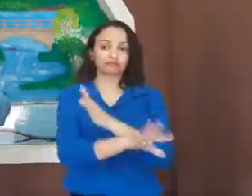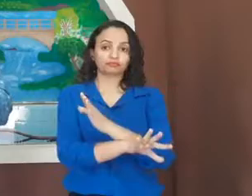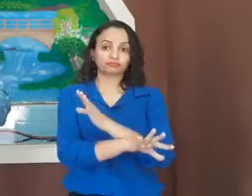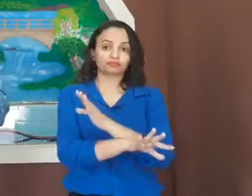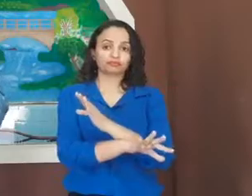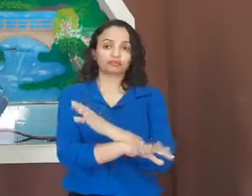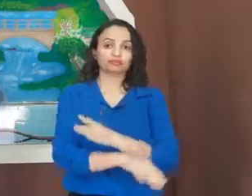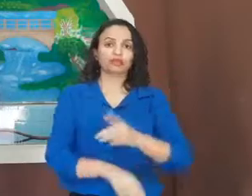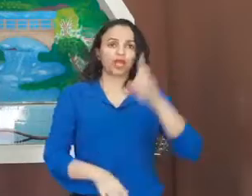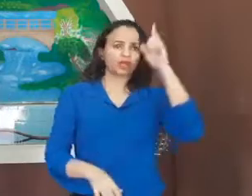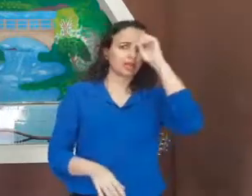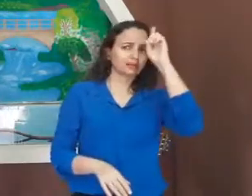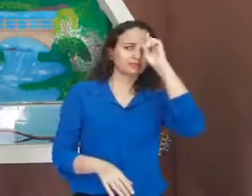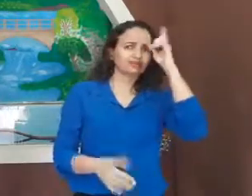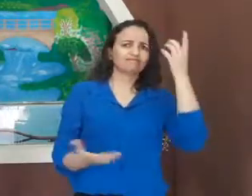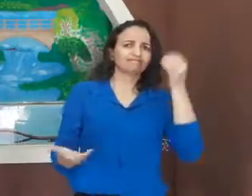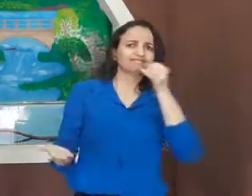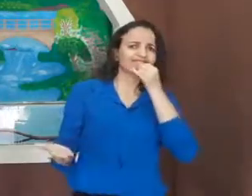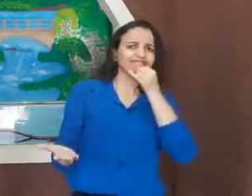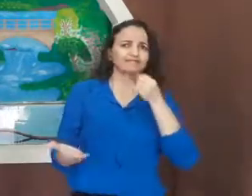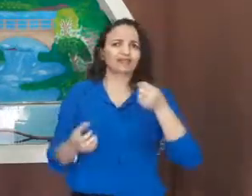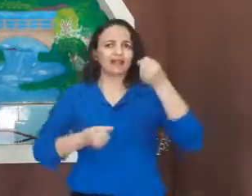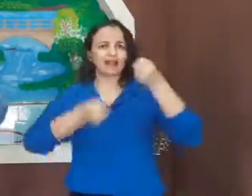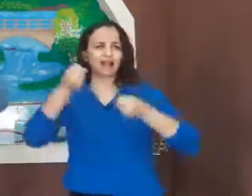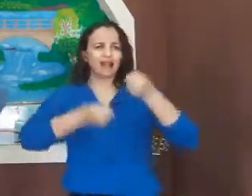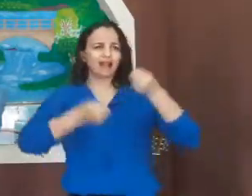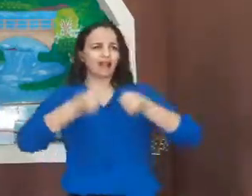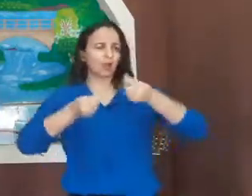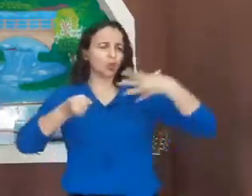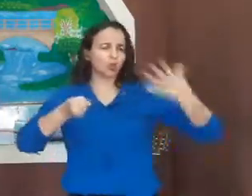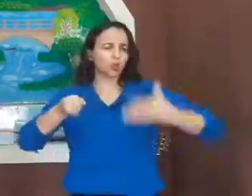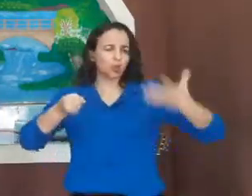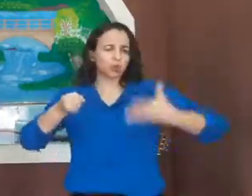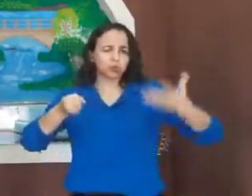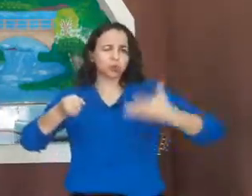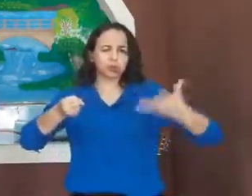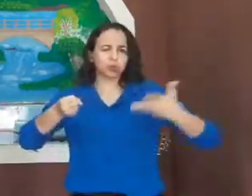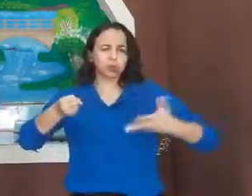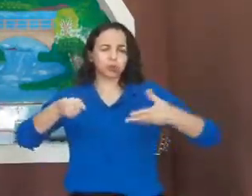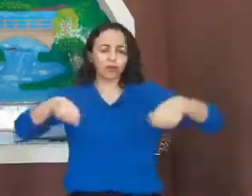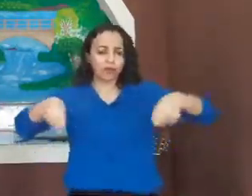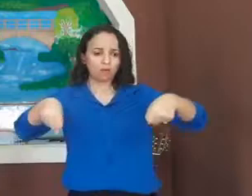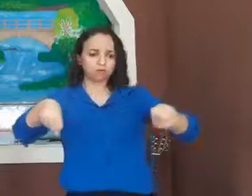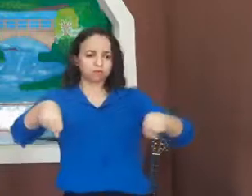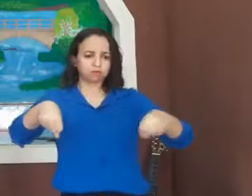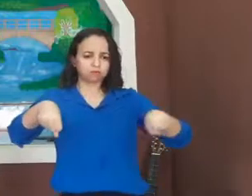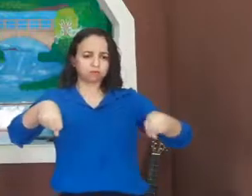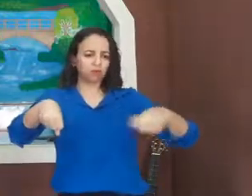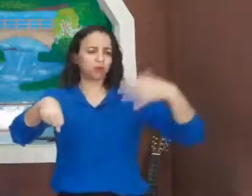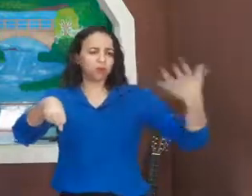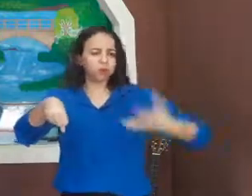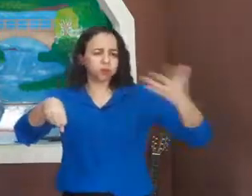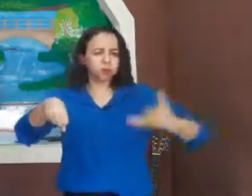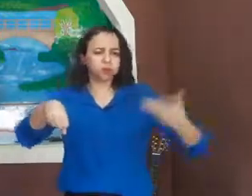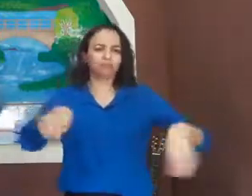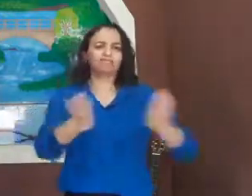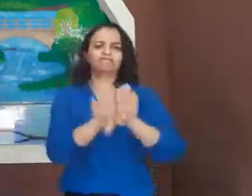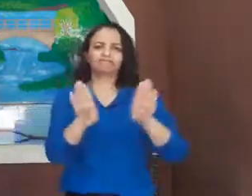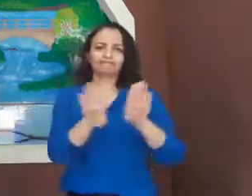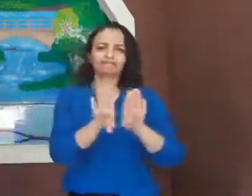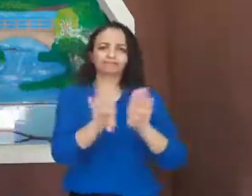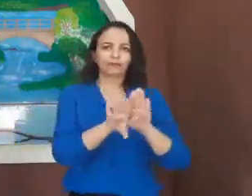dia dos carros mais velozes, das motos mais velozes,